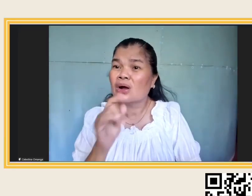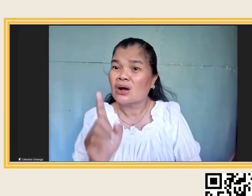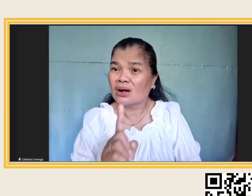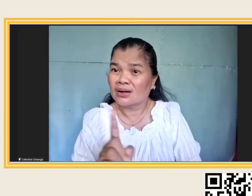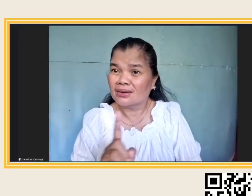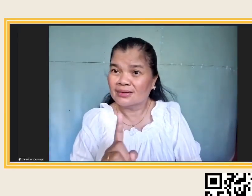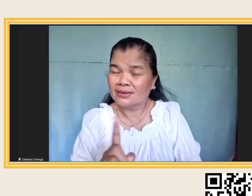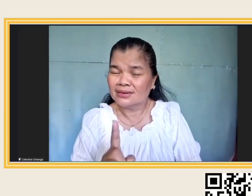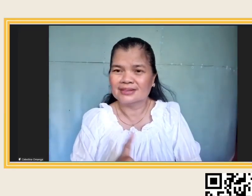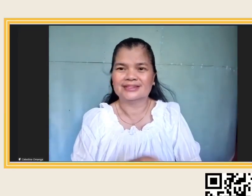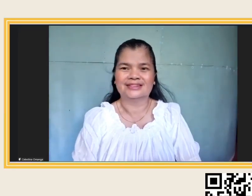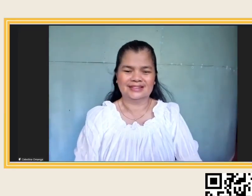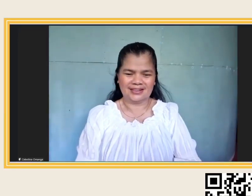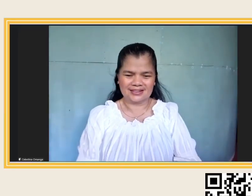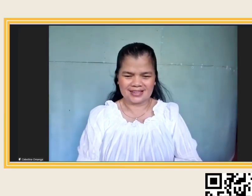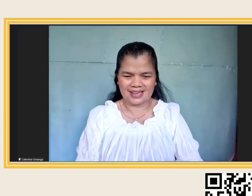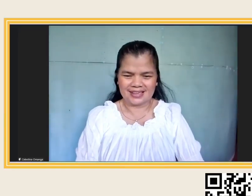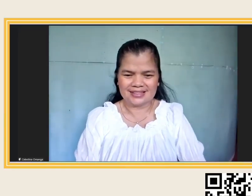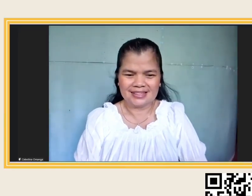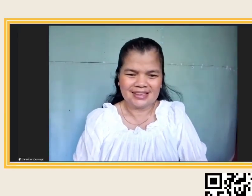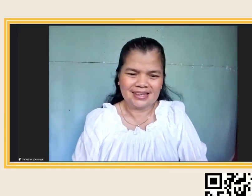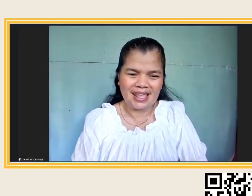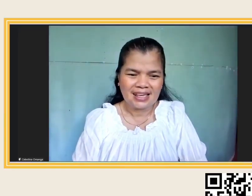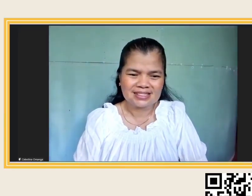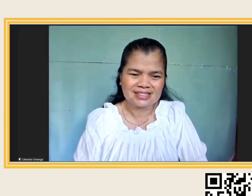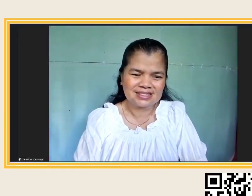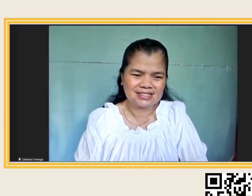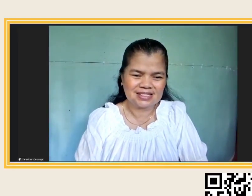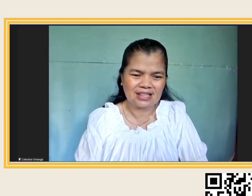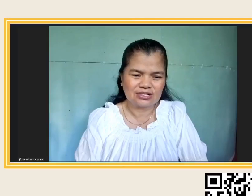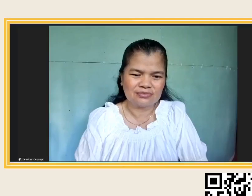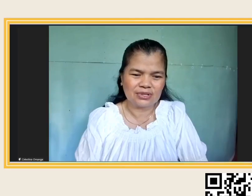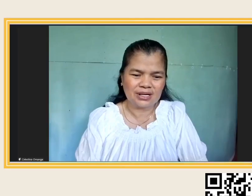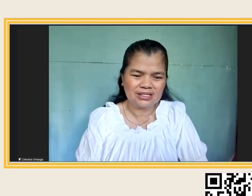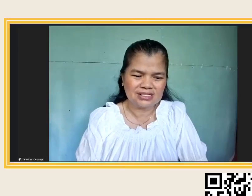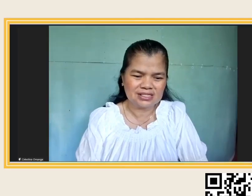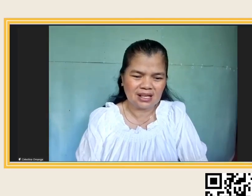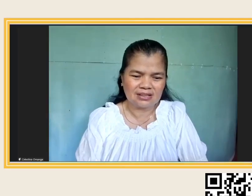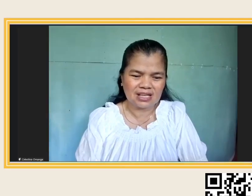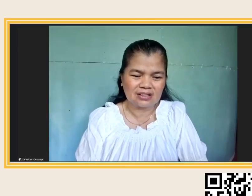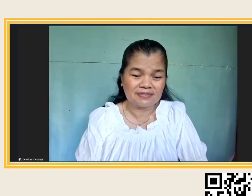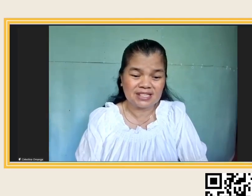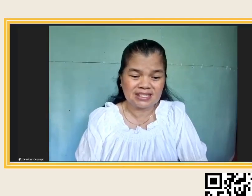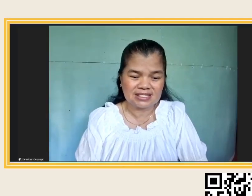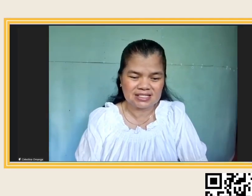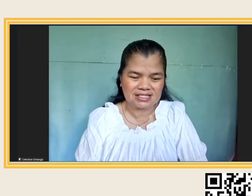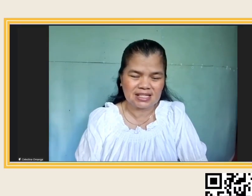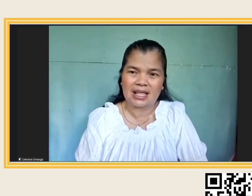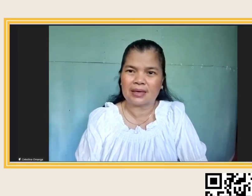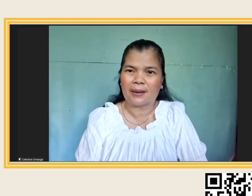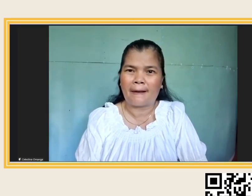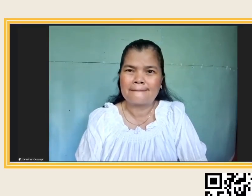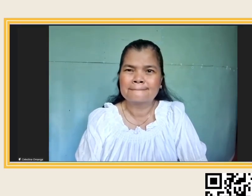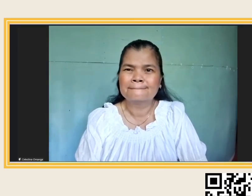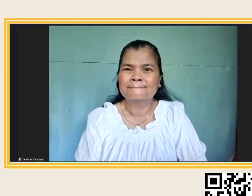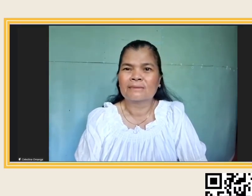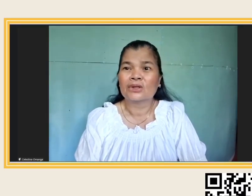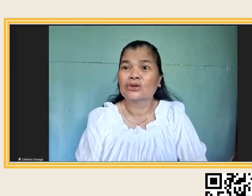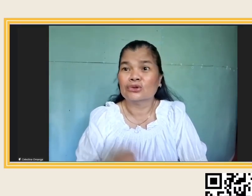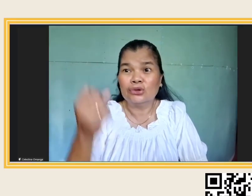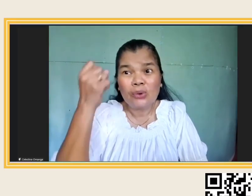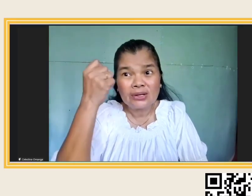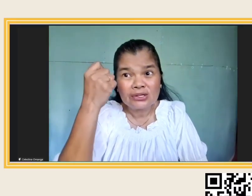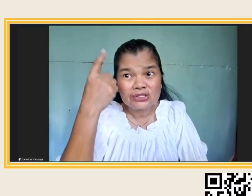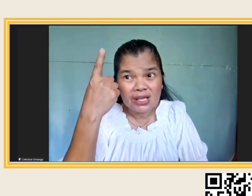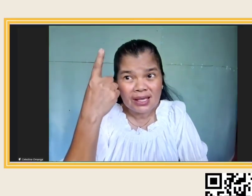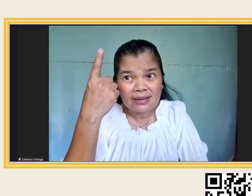What's wrong? Okay. Next set of words, a set of sentences na tayo.